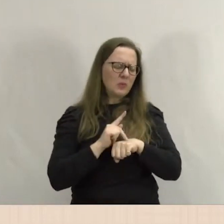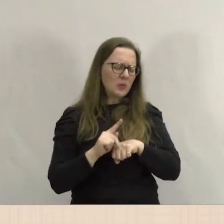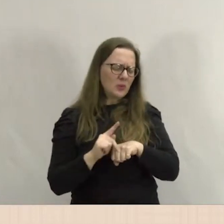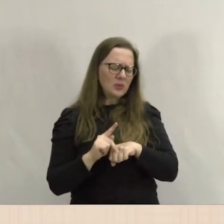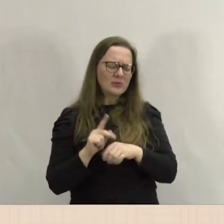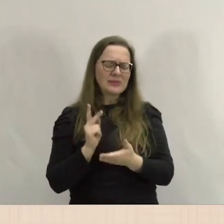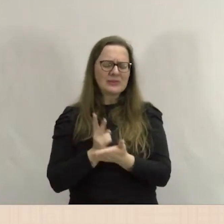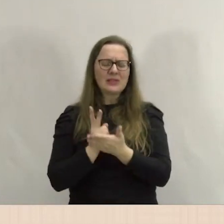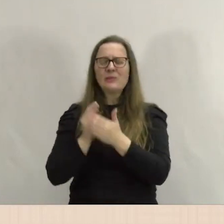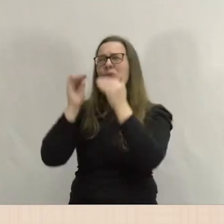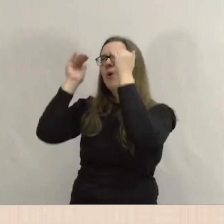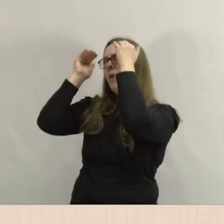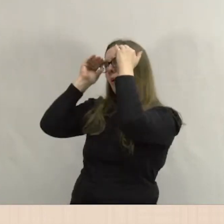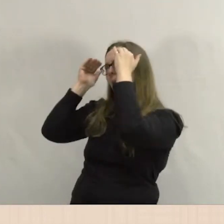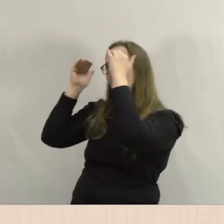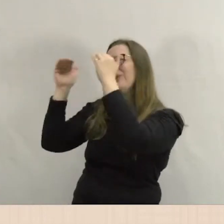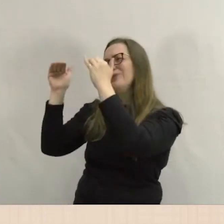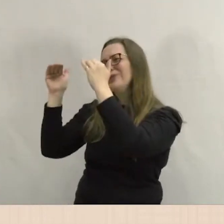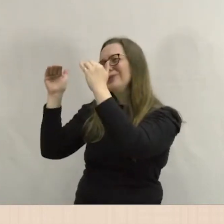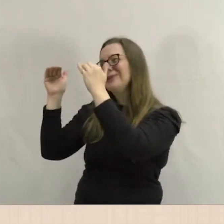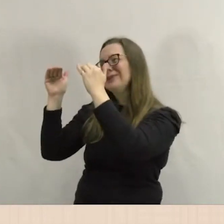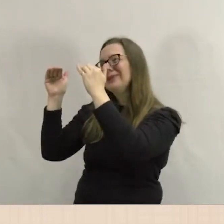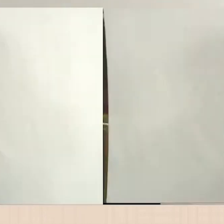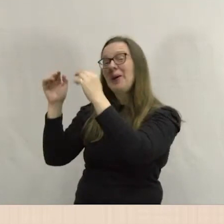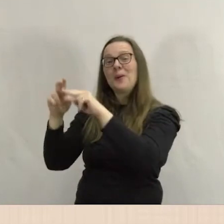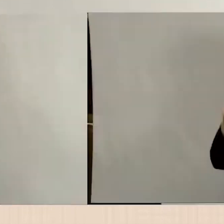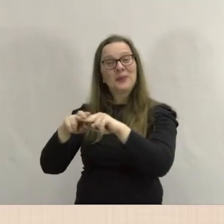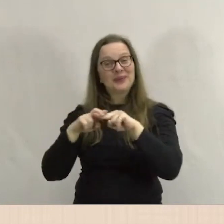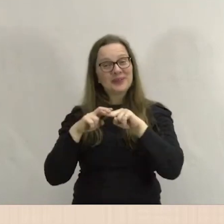de Deus, e nós somos um povo feliz.